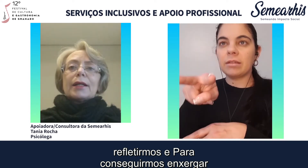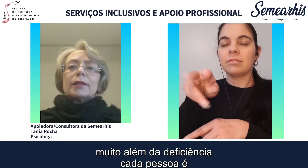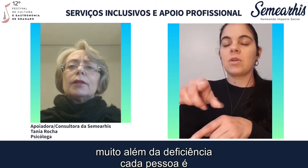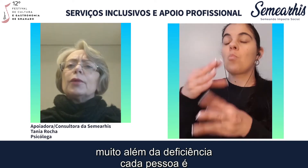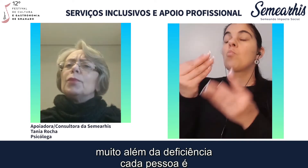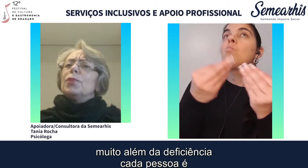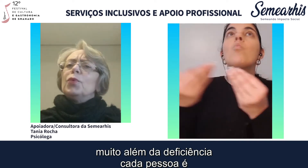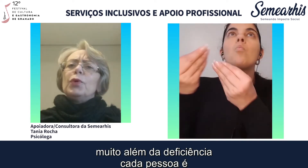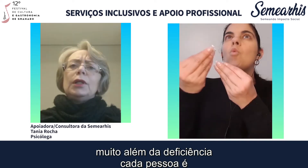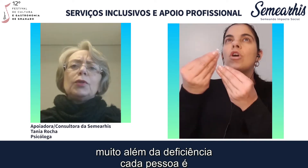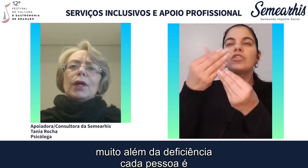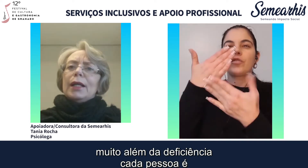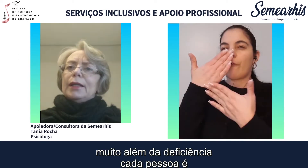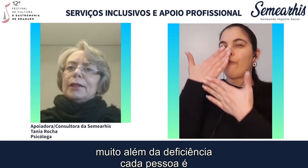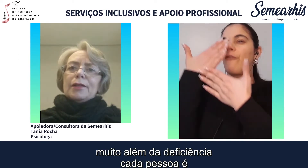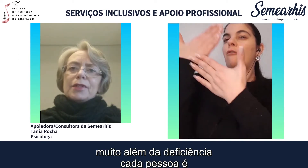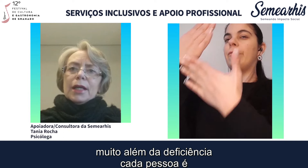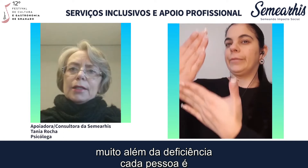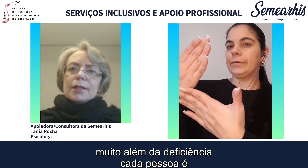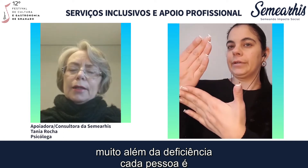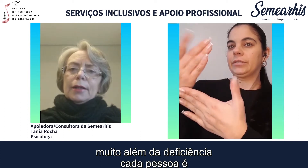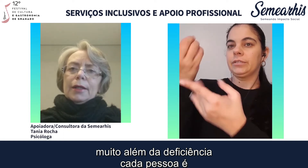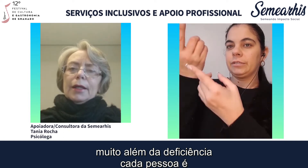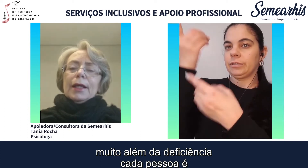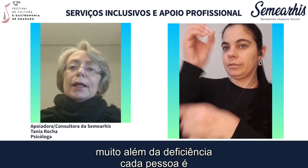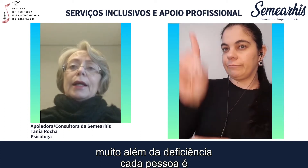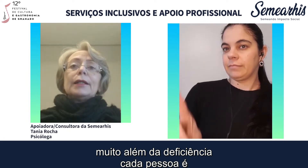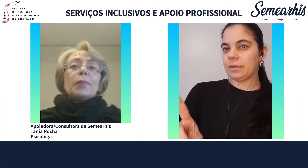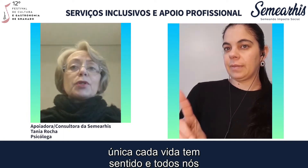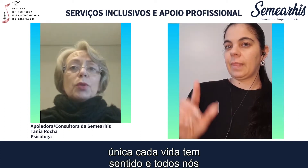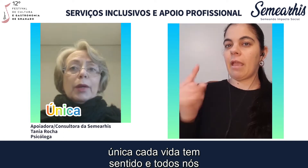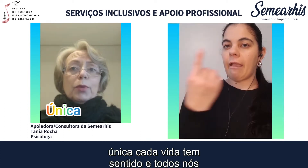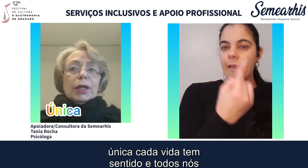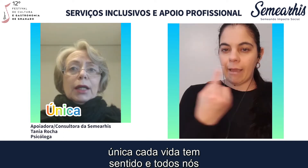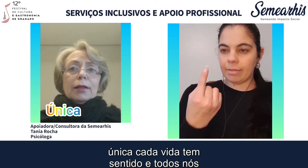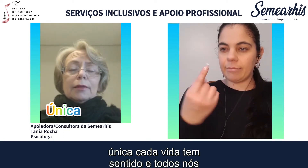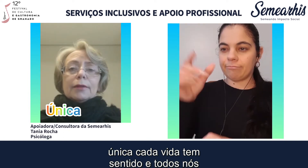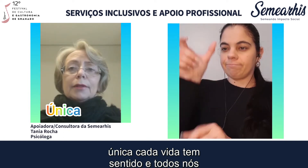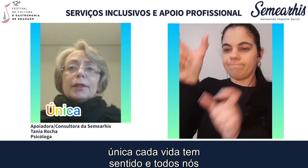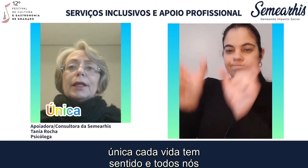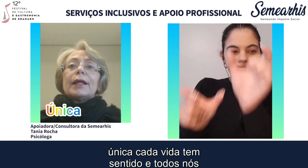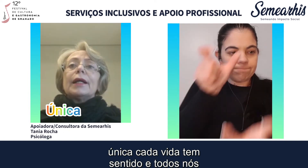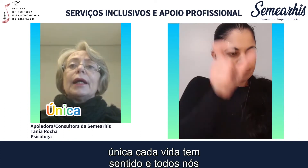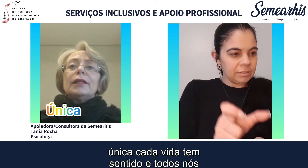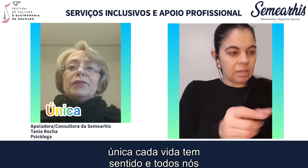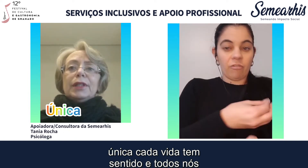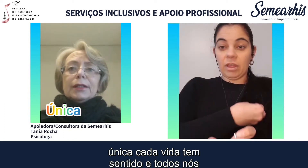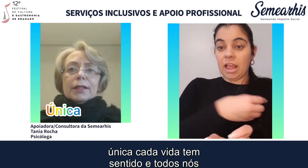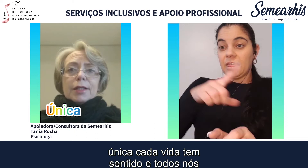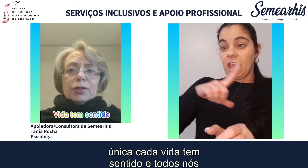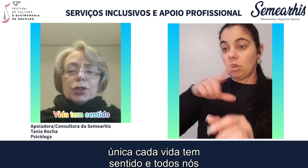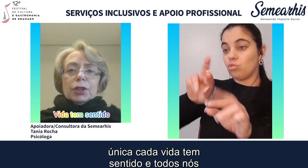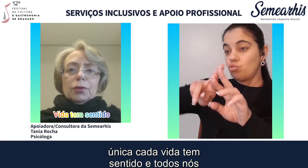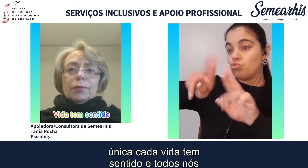enxergar muito além da deficiência, Cada pessoa é única, cada vida